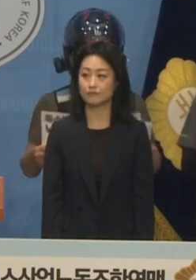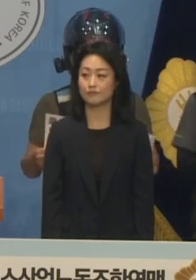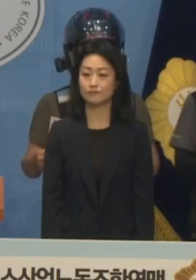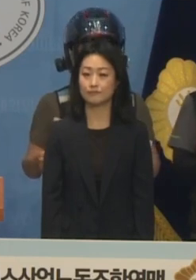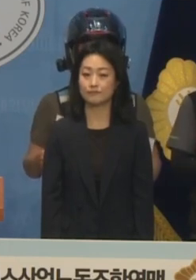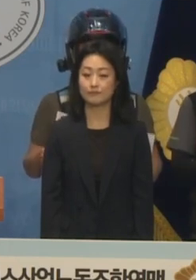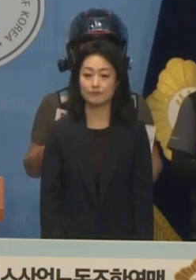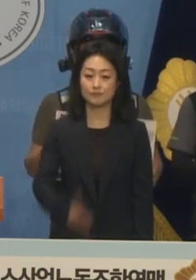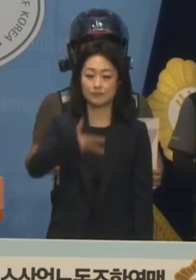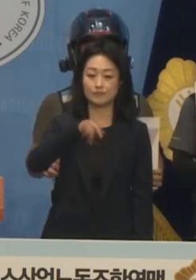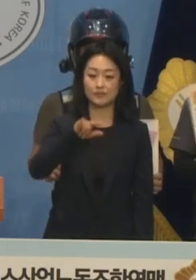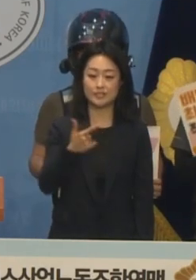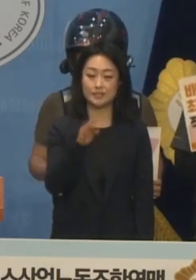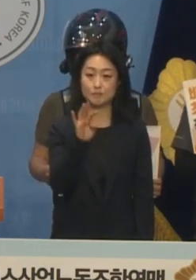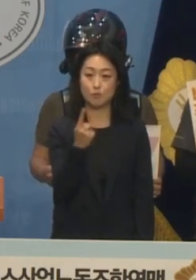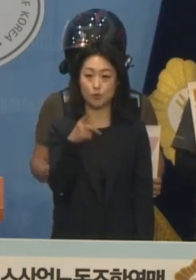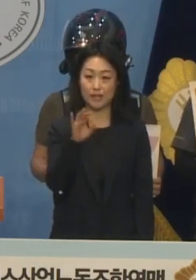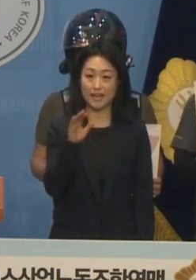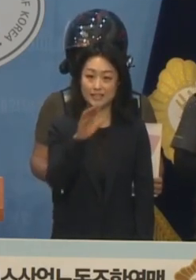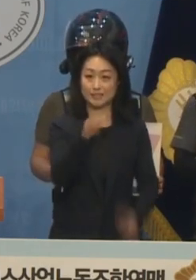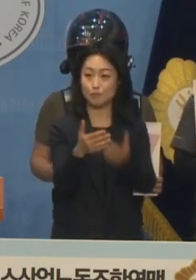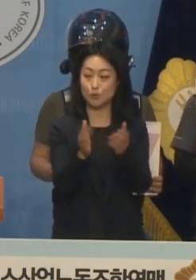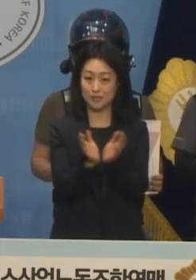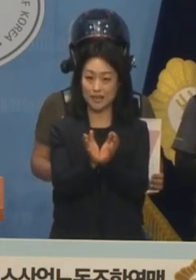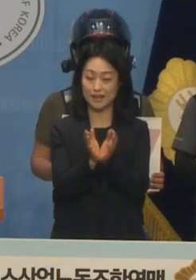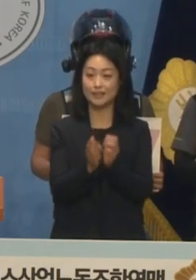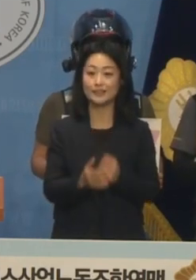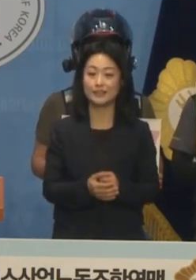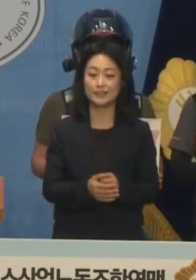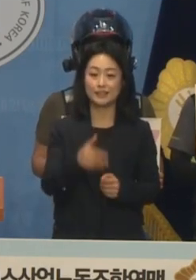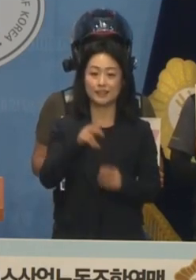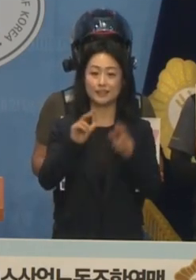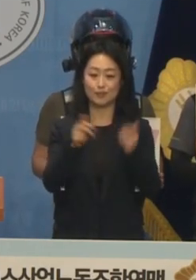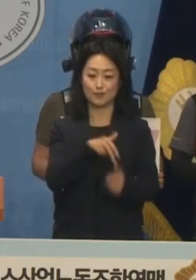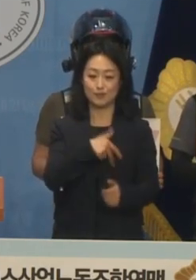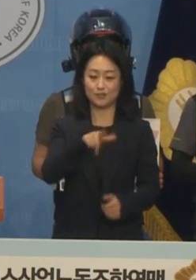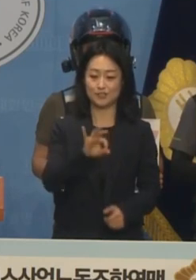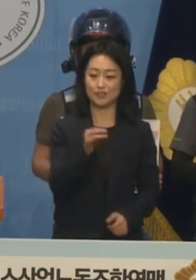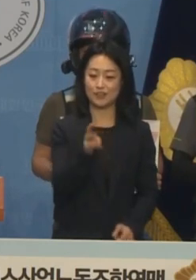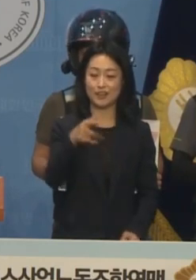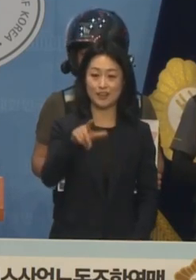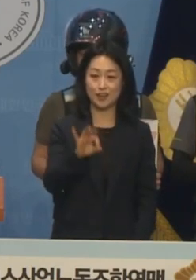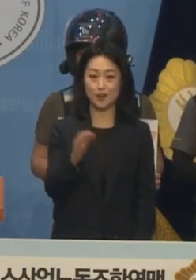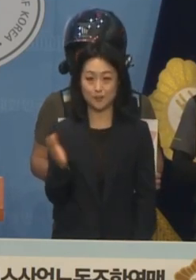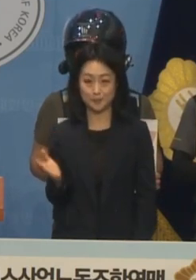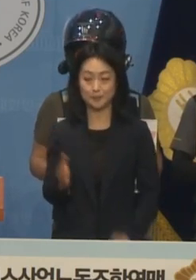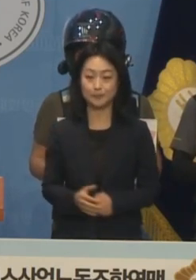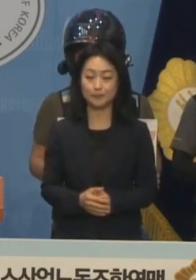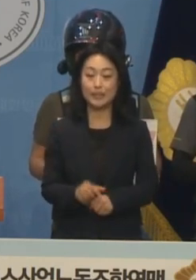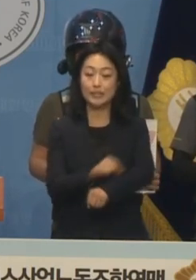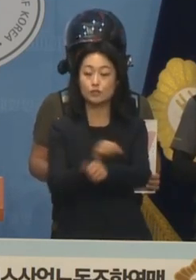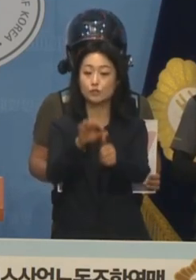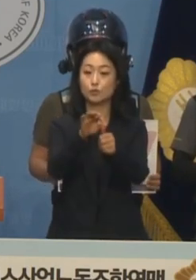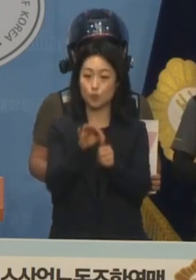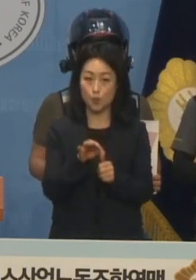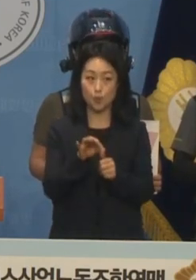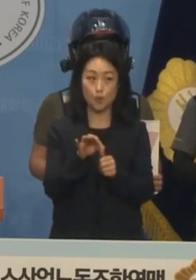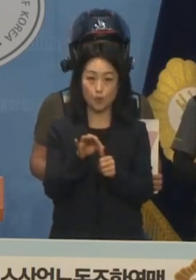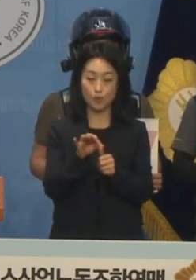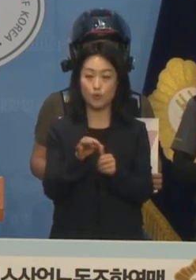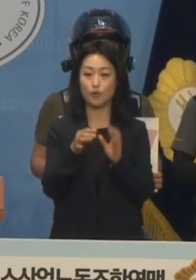예, 진보당 비정규직 여성 노동자 의원 정혜경입니다. 특수고용 플랫폼 노동자